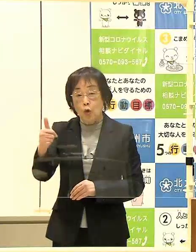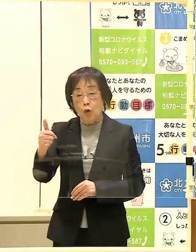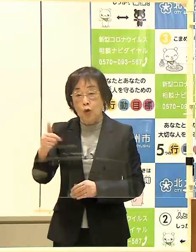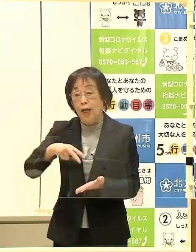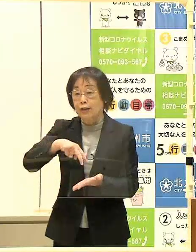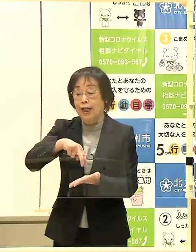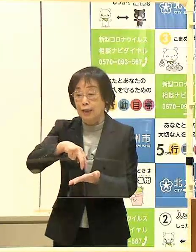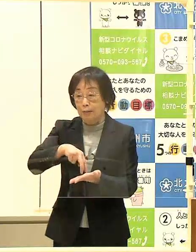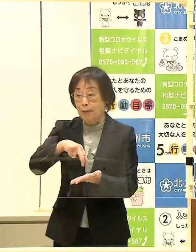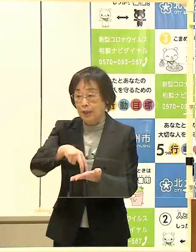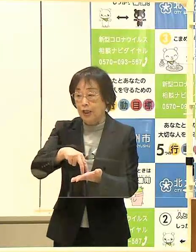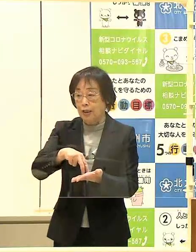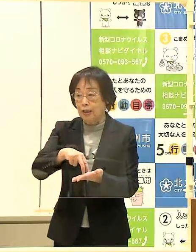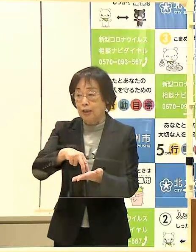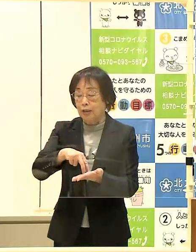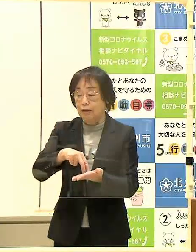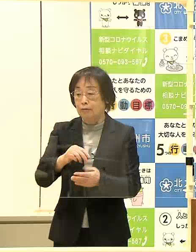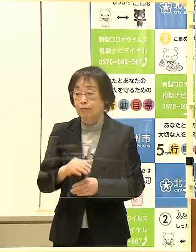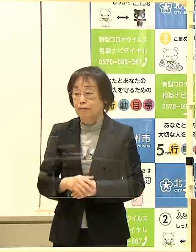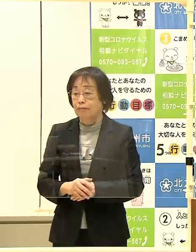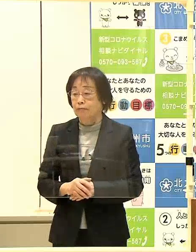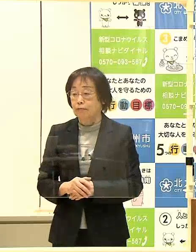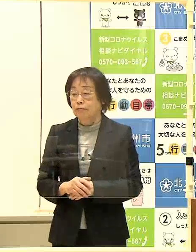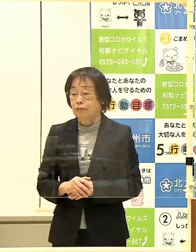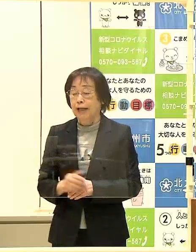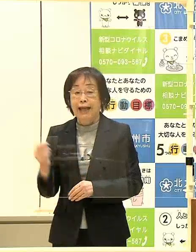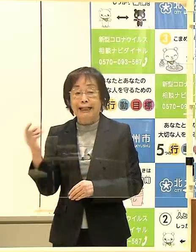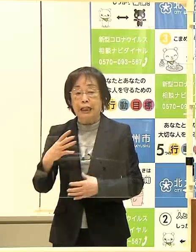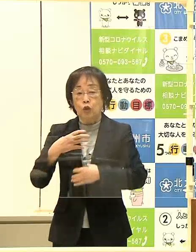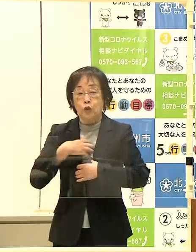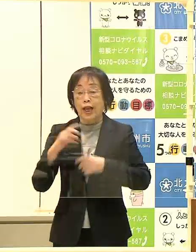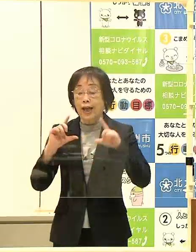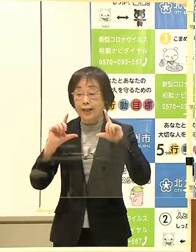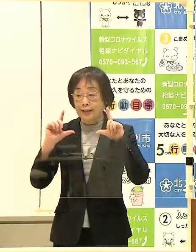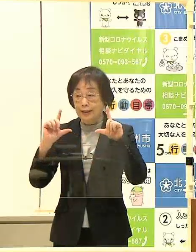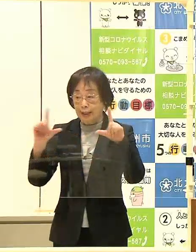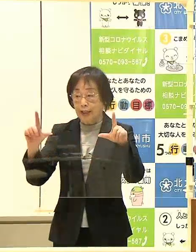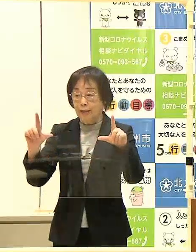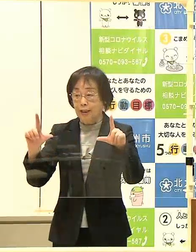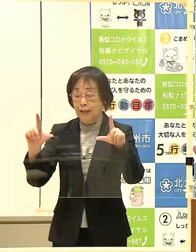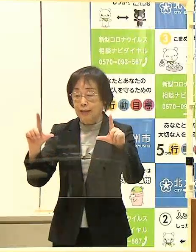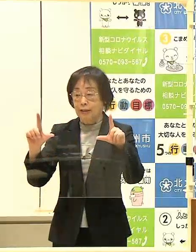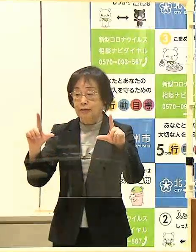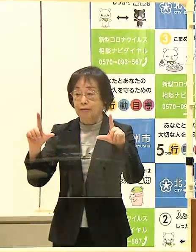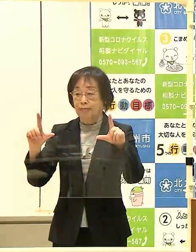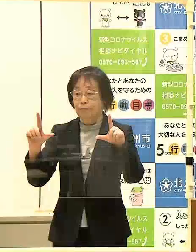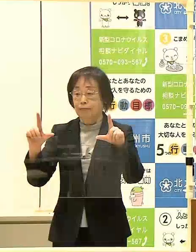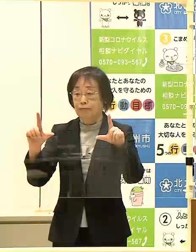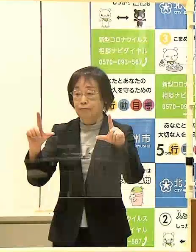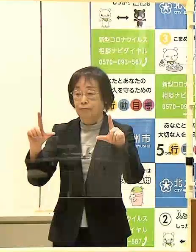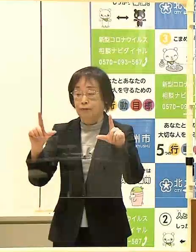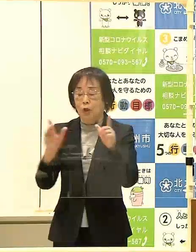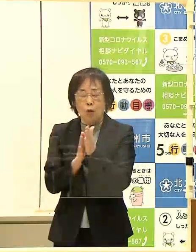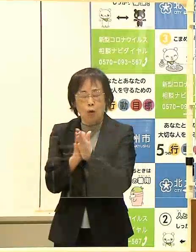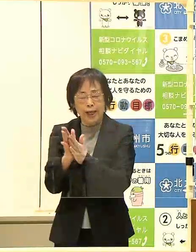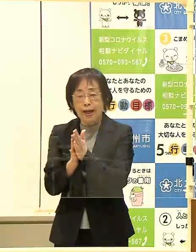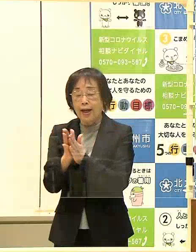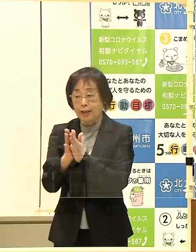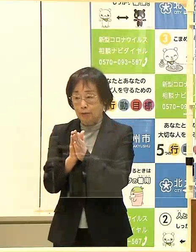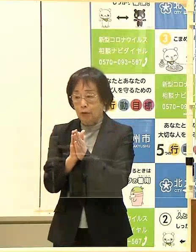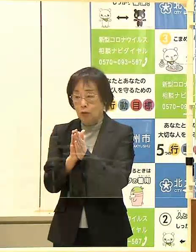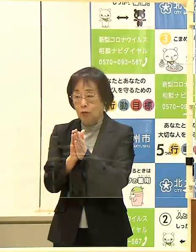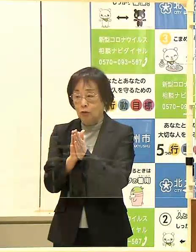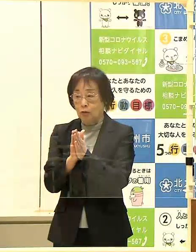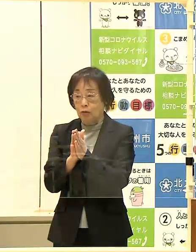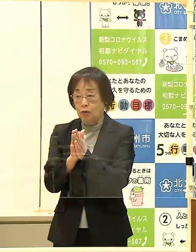構えずっと県いいなぁとかj 宣言私といけないでしょうかというようなお願いをしたのに膜炎